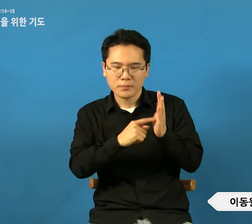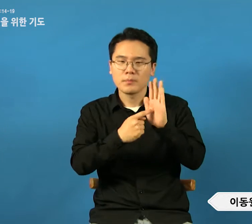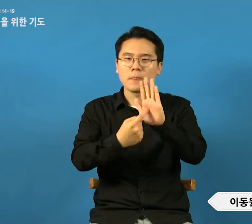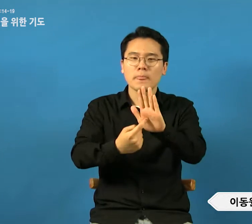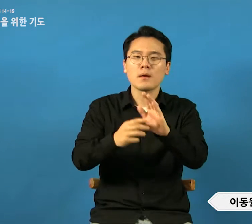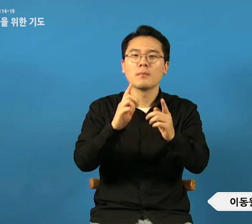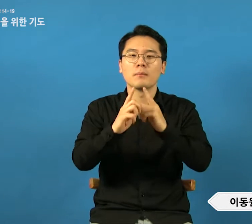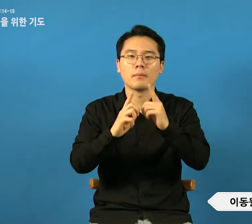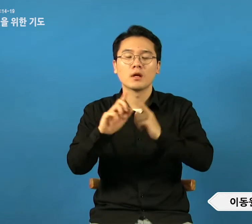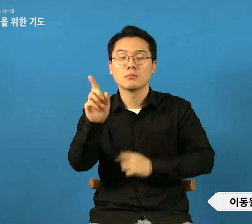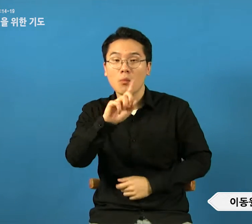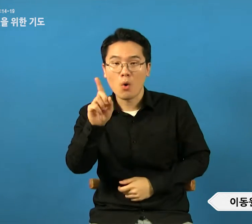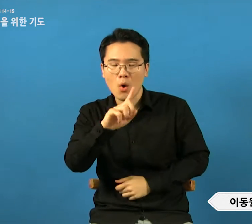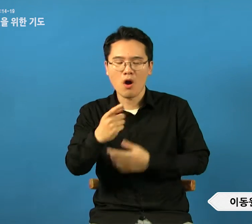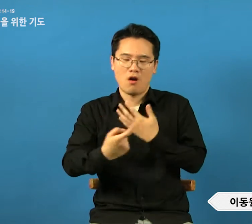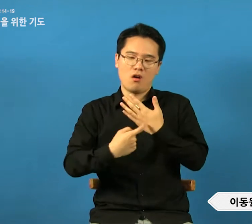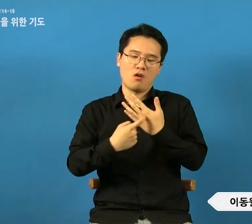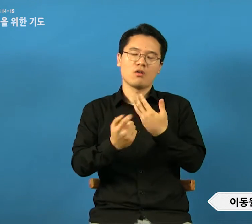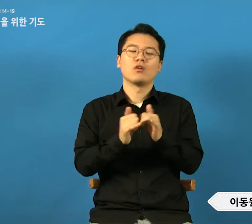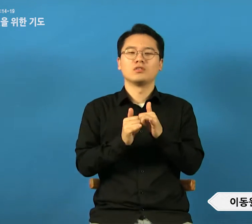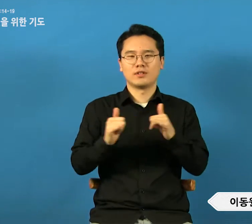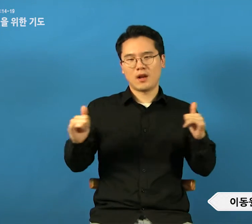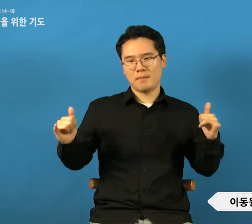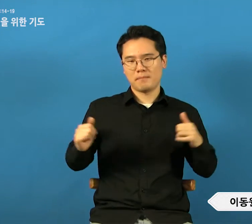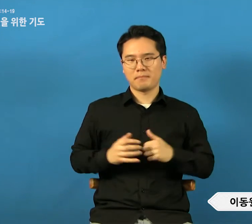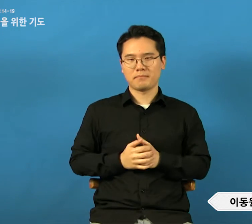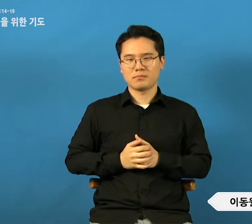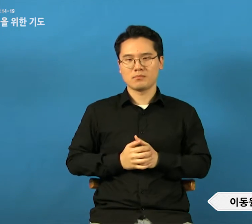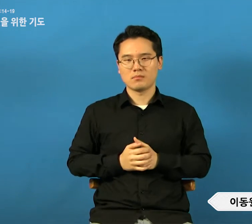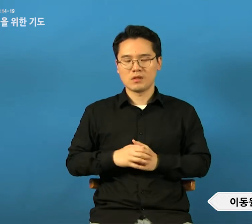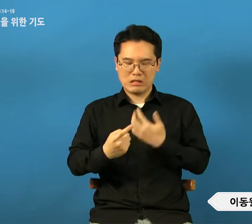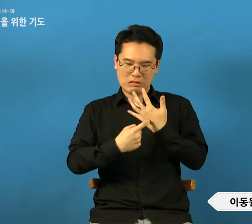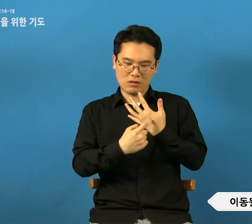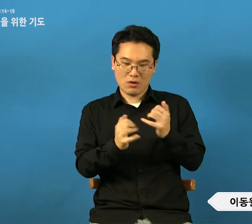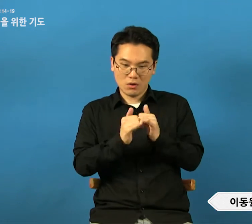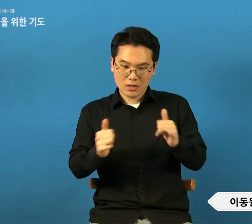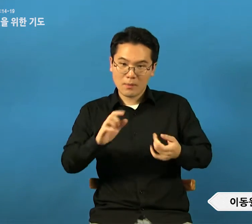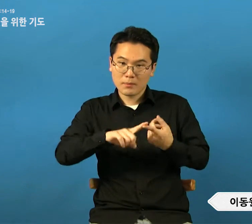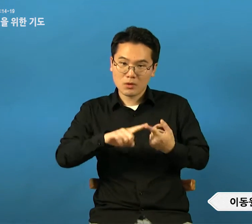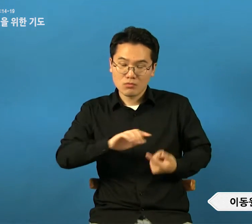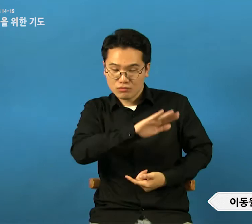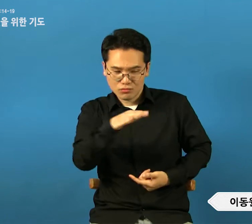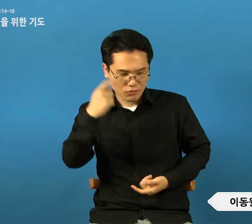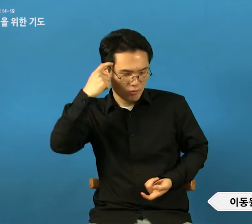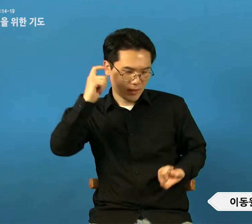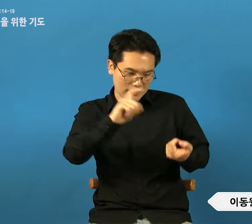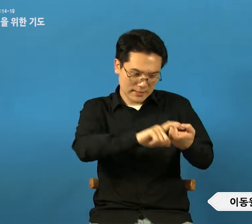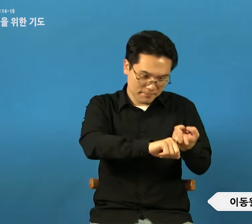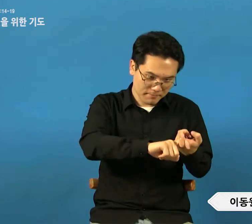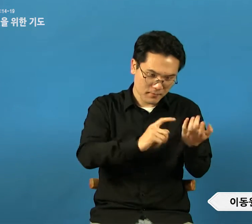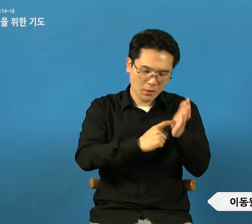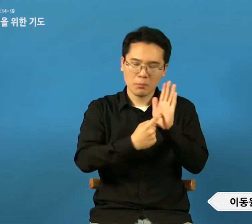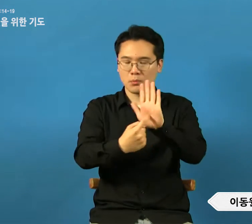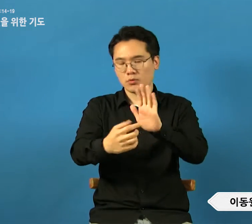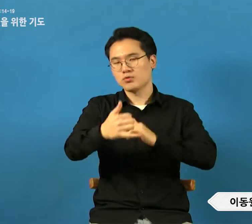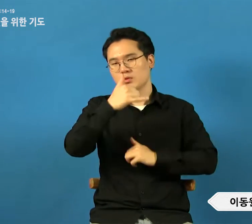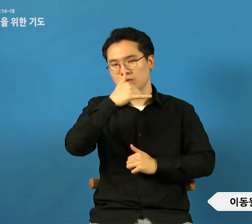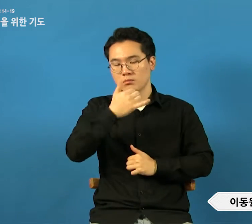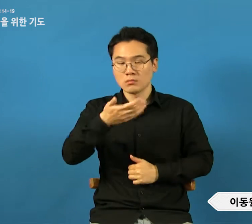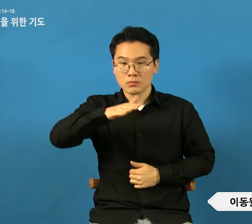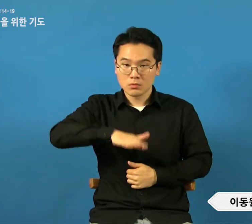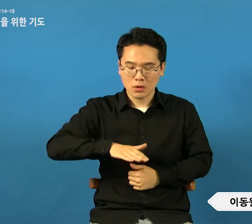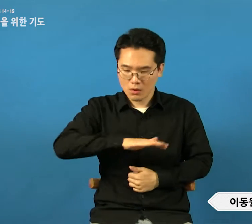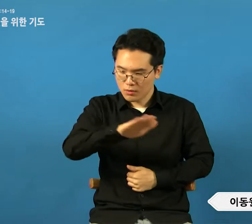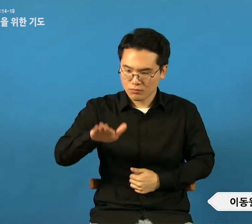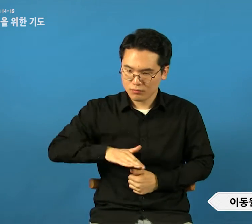말해요. 겉사람. 겉사람에 대한 우리의 관심을 보여주고 있는 것입니다. 그런데 오늘 성경